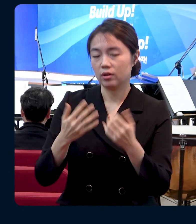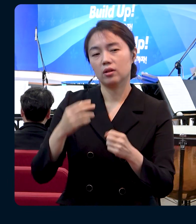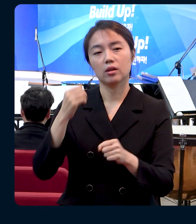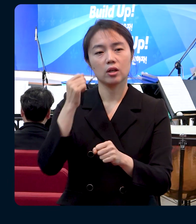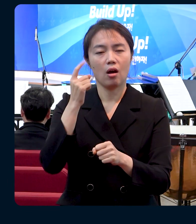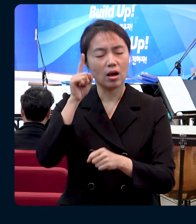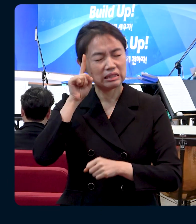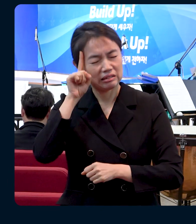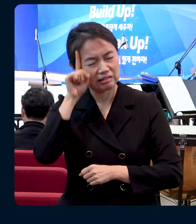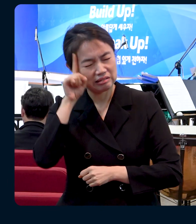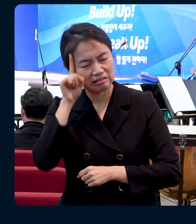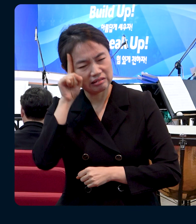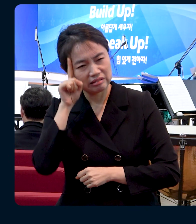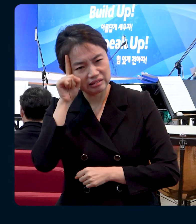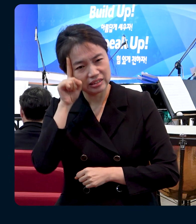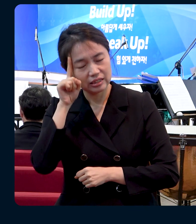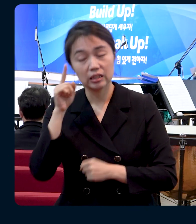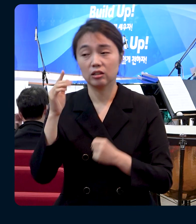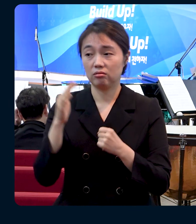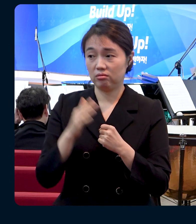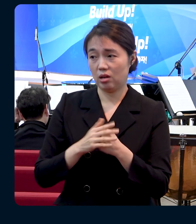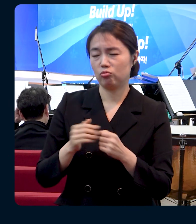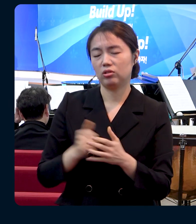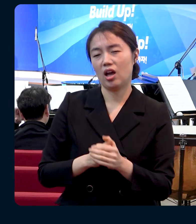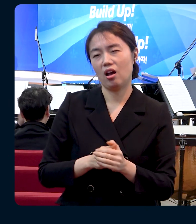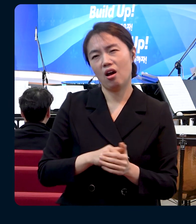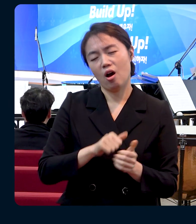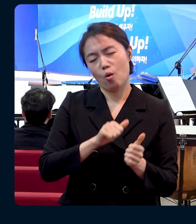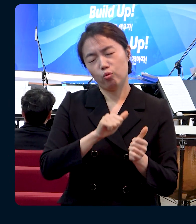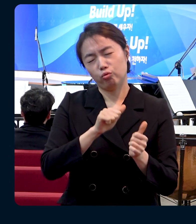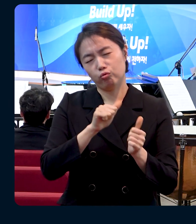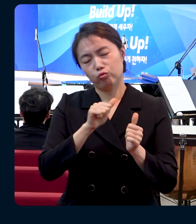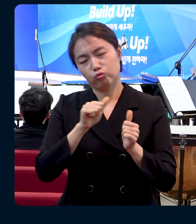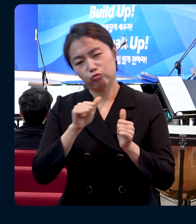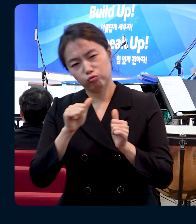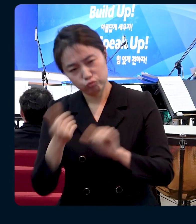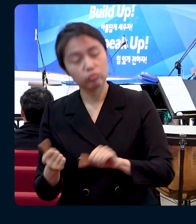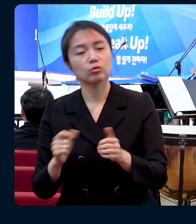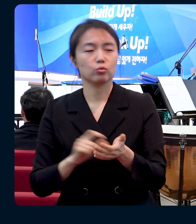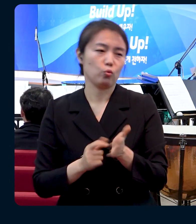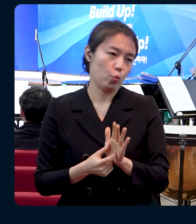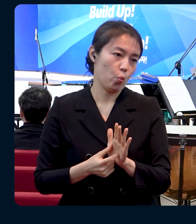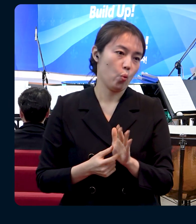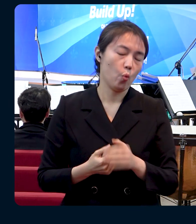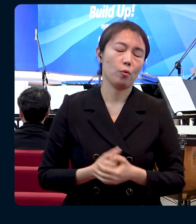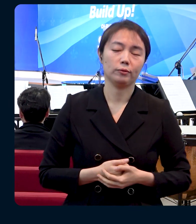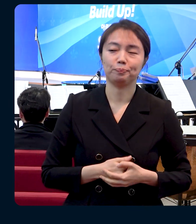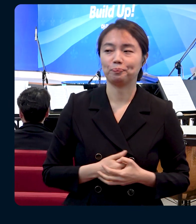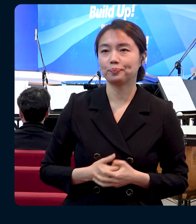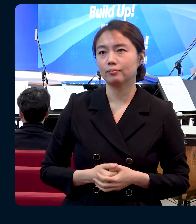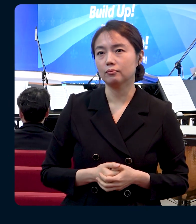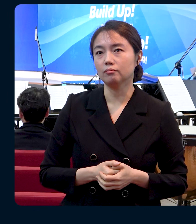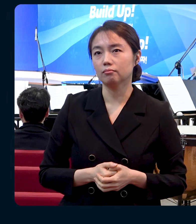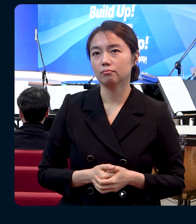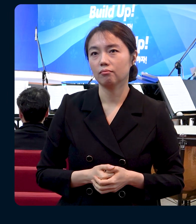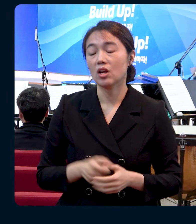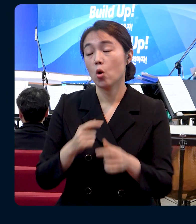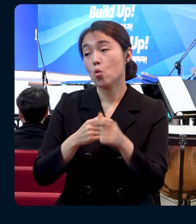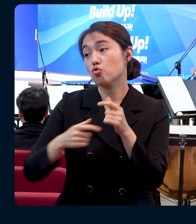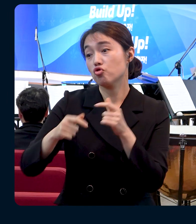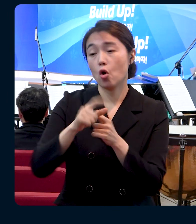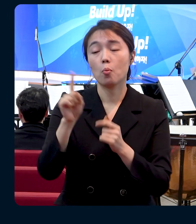태우듯이, 심지치 태우는 그런 식으로 갉아먹고 있었다 하는 것이죠. 더구나 여기에 한 가지